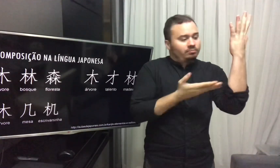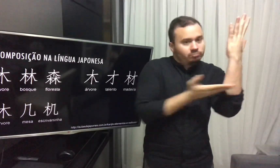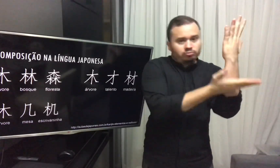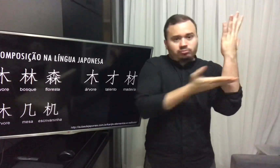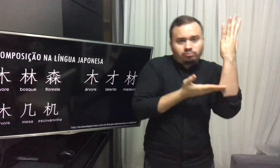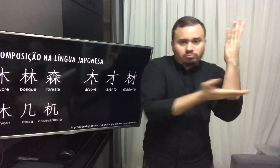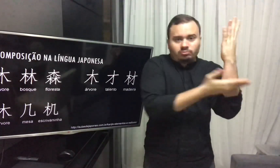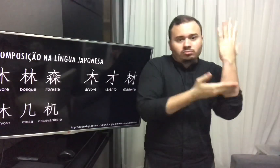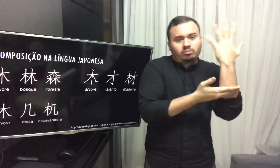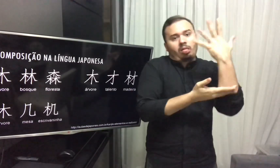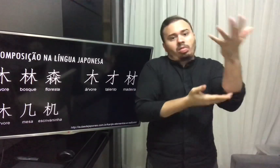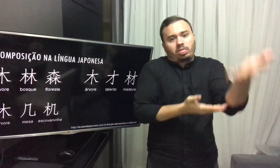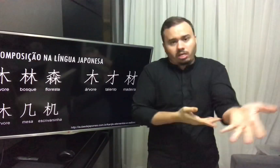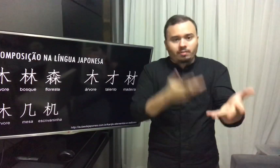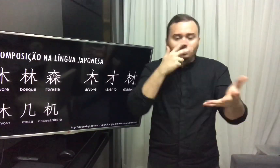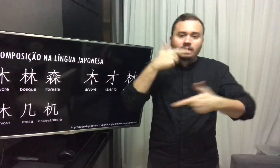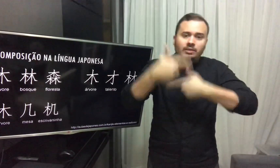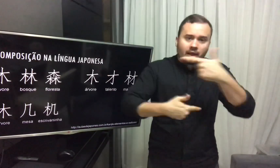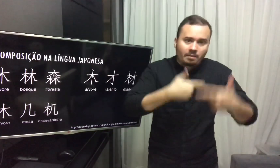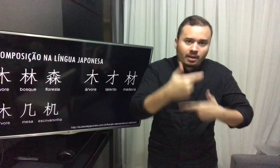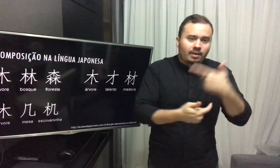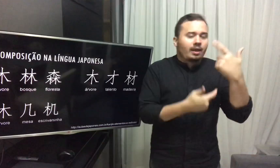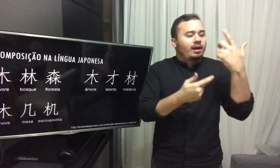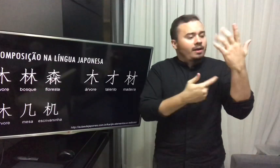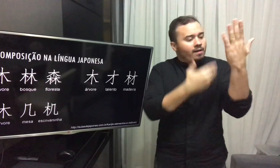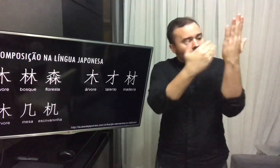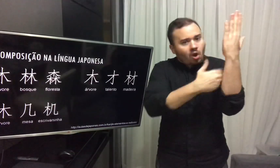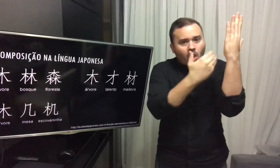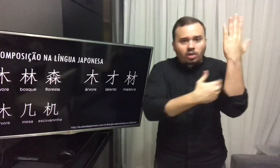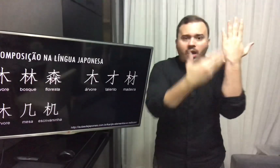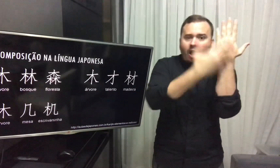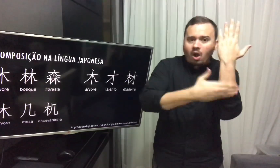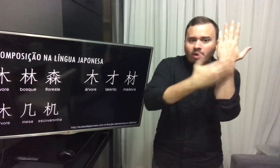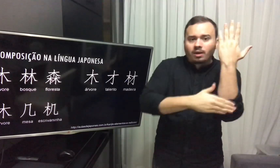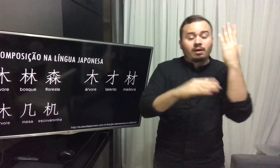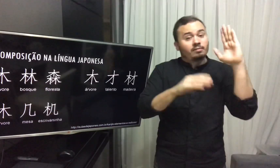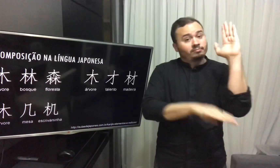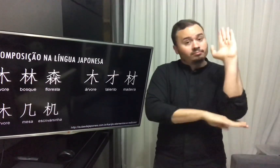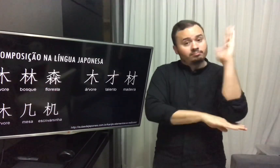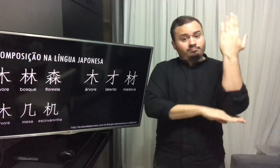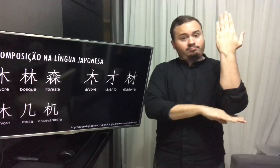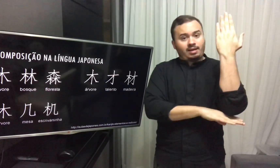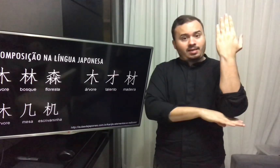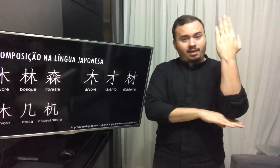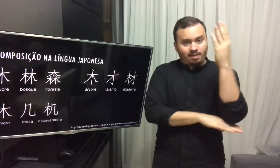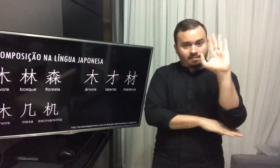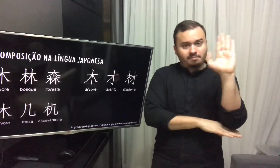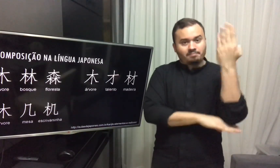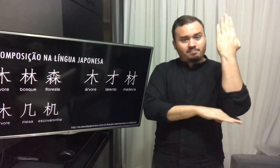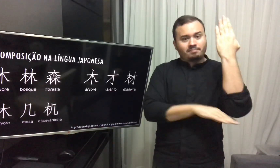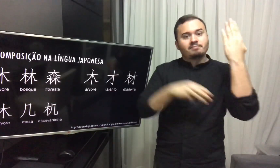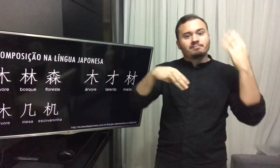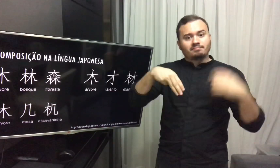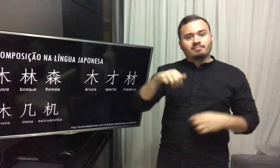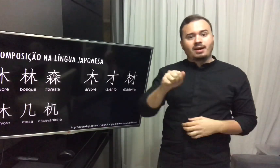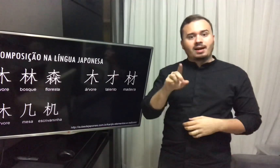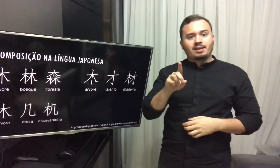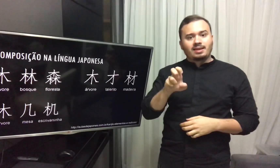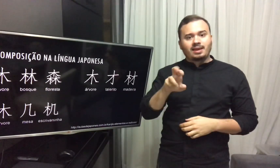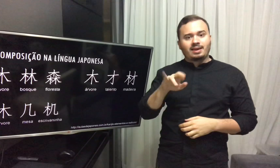um trabalho. Você precisa serrar a árvore, precisa trabalhar aquela madeira, precisa deixar ela toda trabalhada para ela